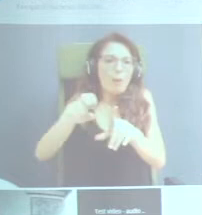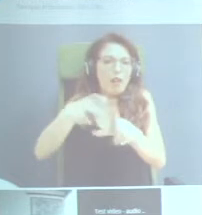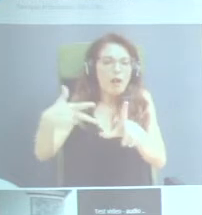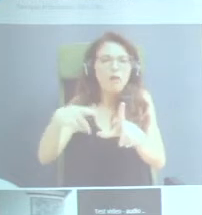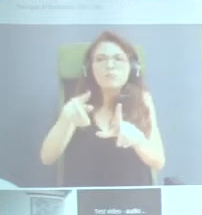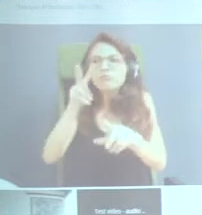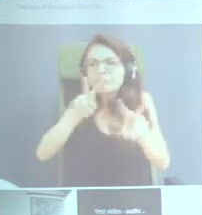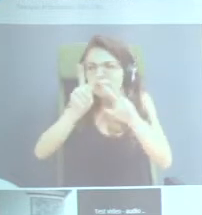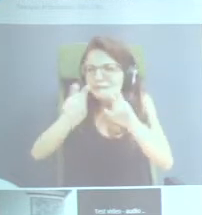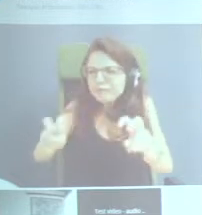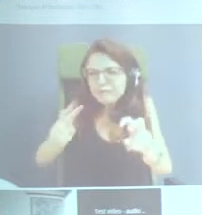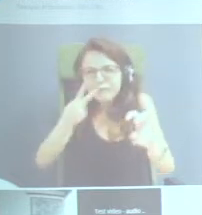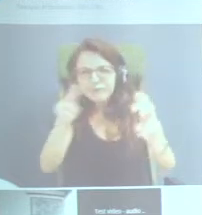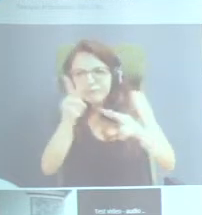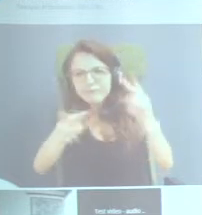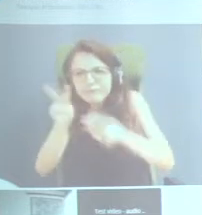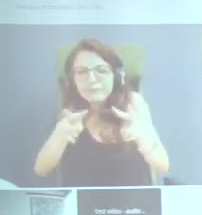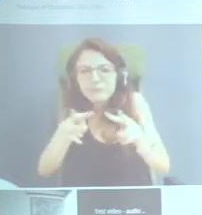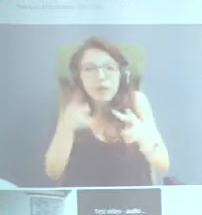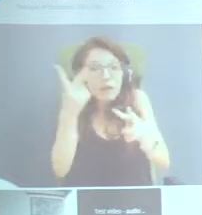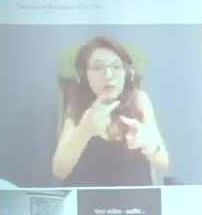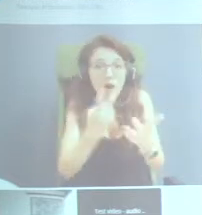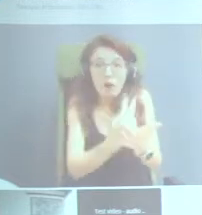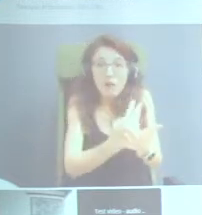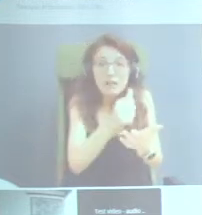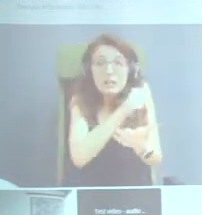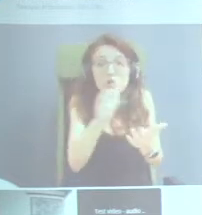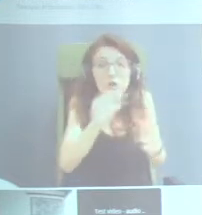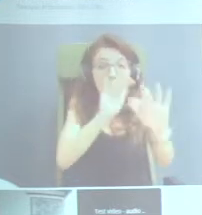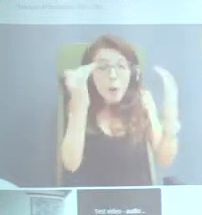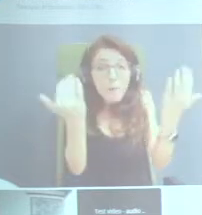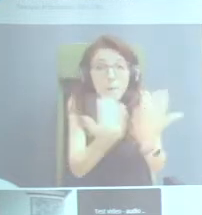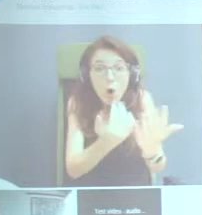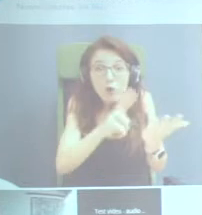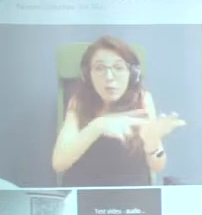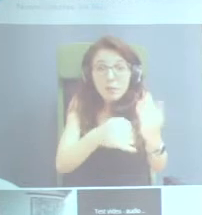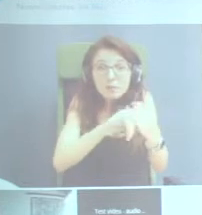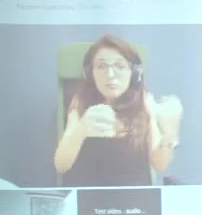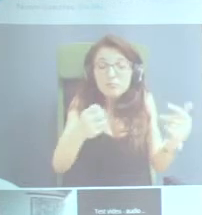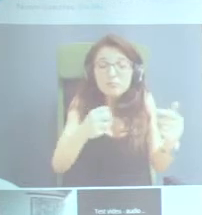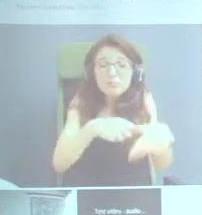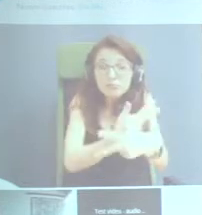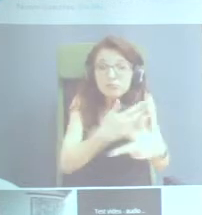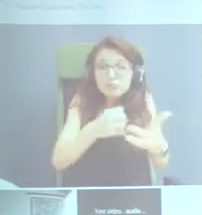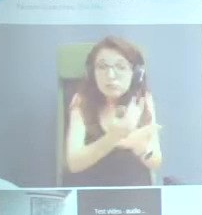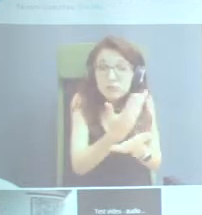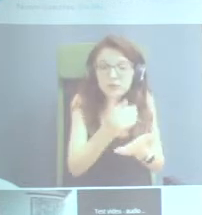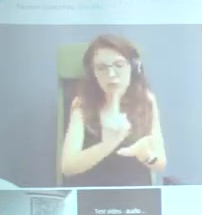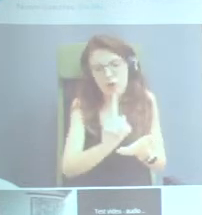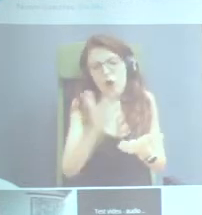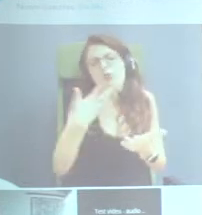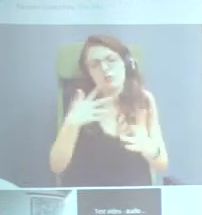mondo che si occupa di video interpretariato a distanza, ma in Italia è una delle poche e ha voluto